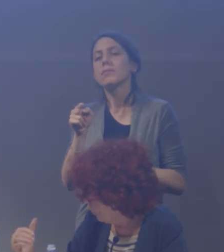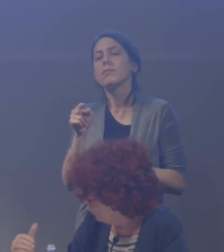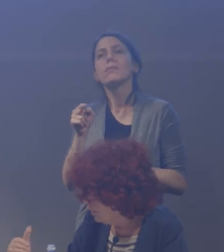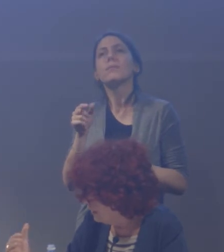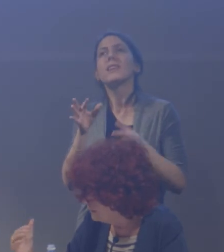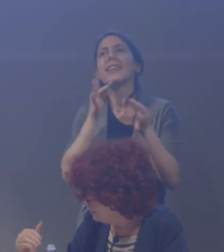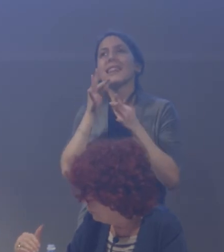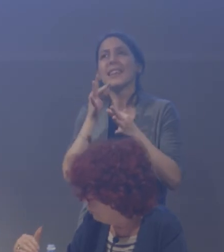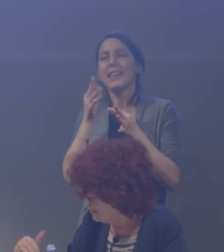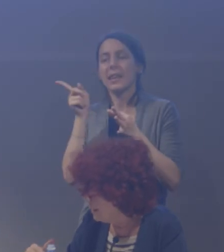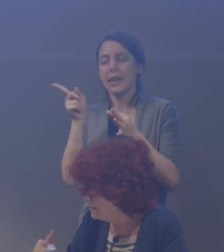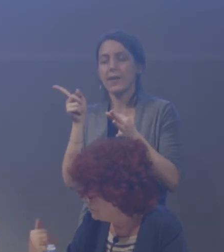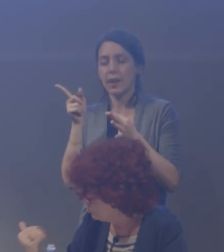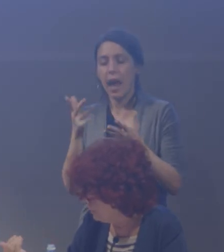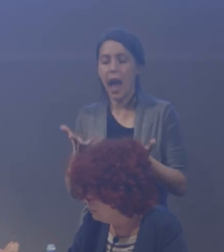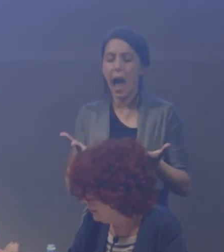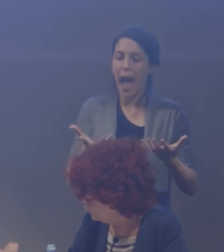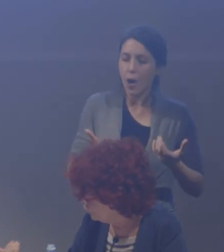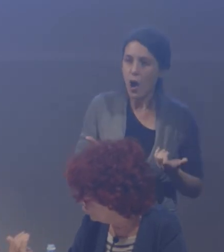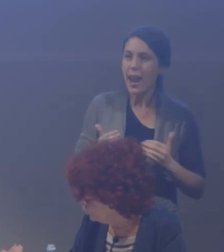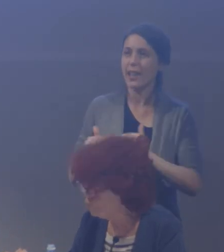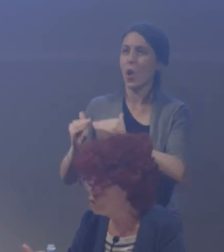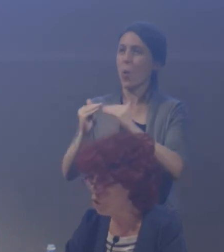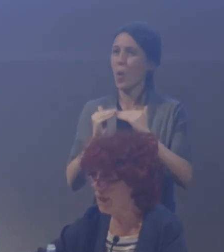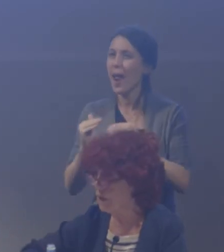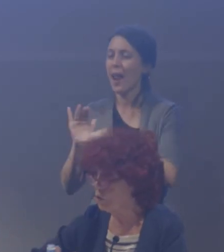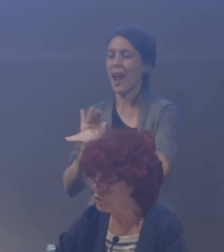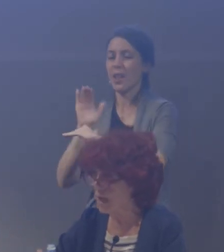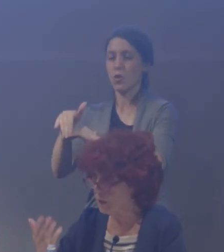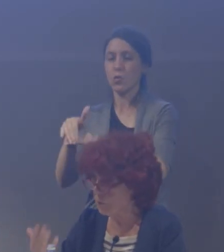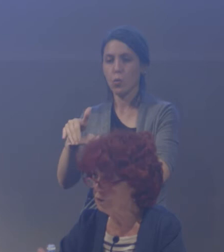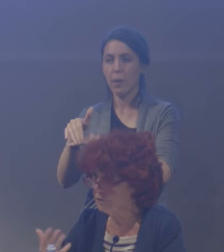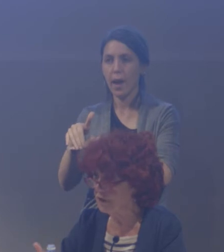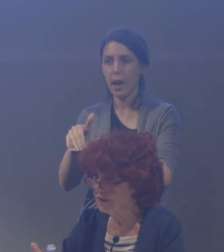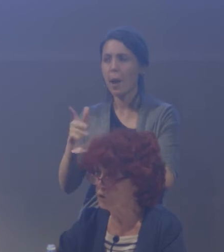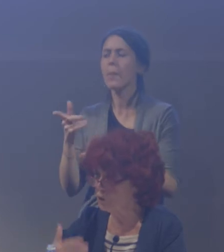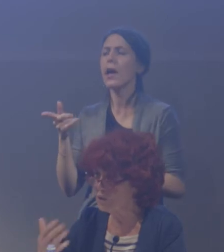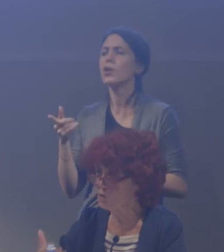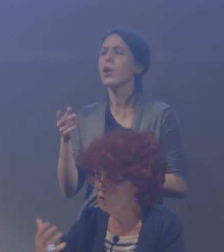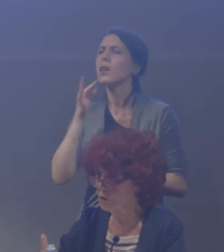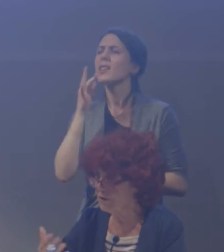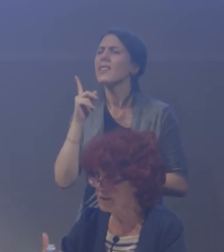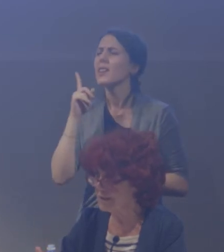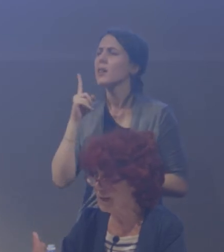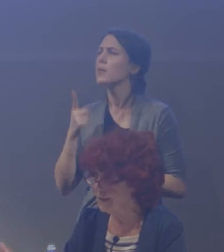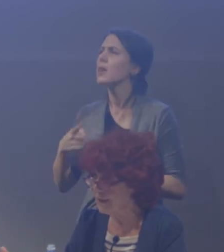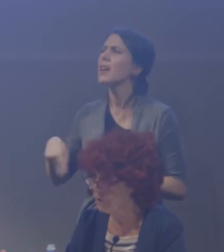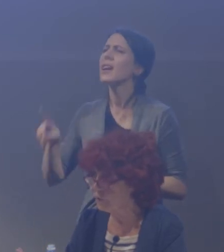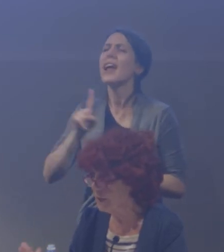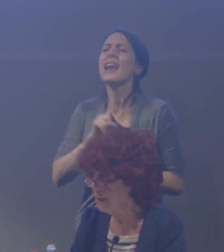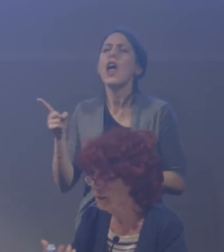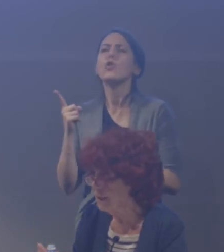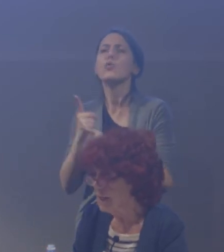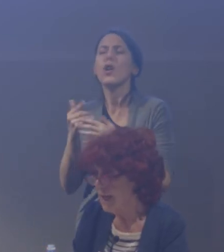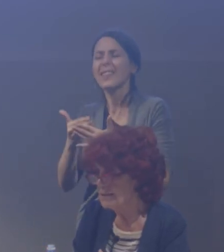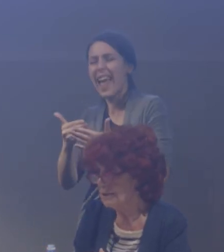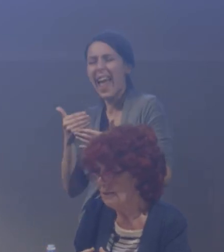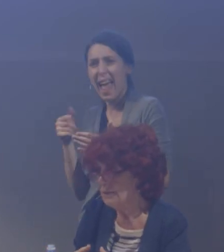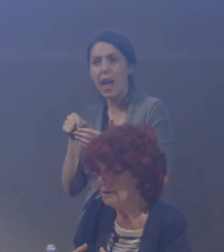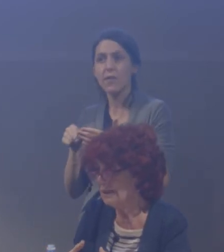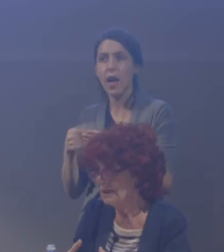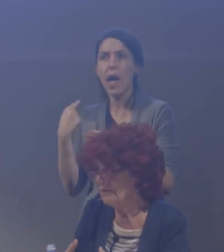declinare accoglienza, uguaglianza, superamento di tutto ciò che ostacola. Quando viene detto nessuno deve restare indietro, guardate,